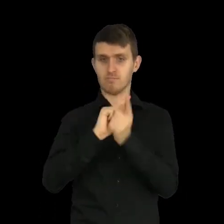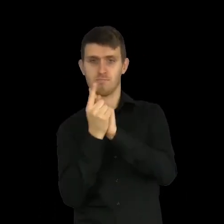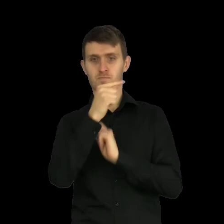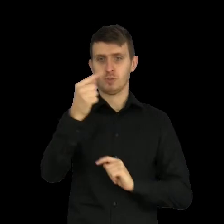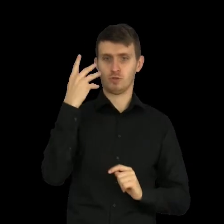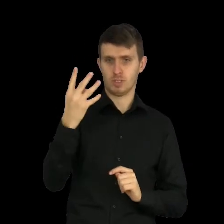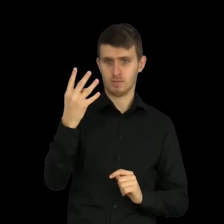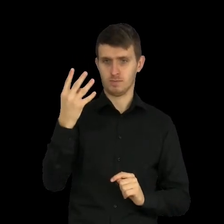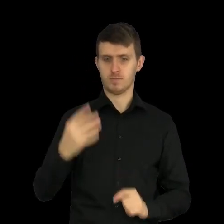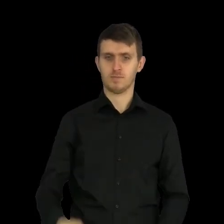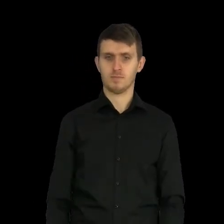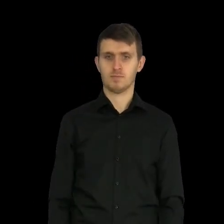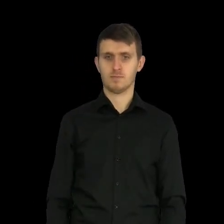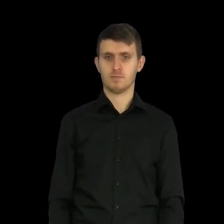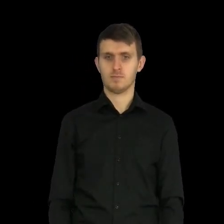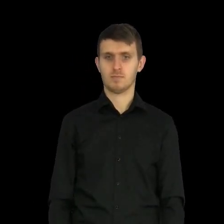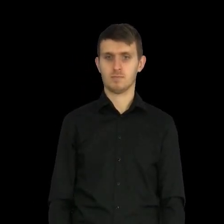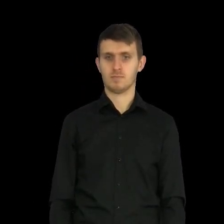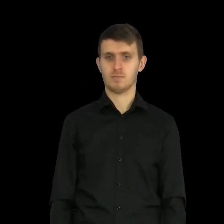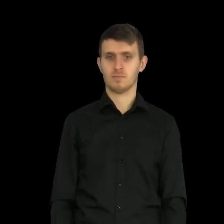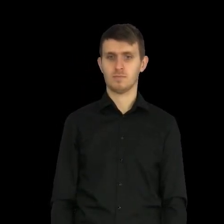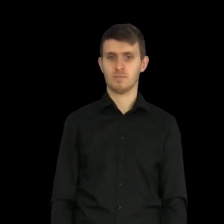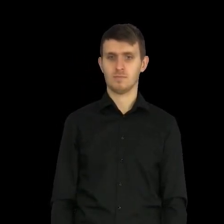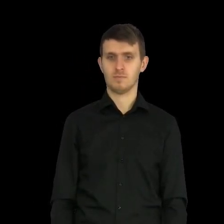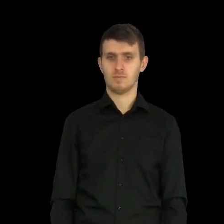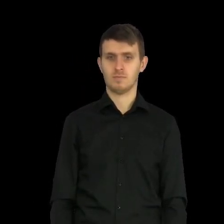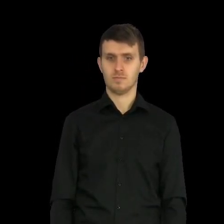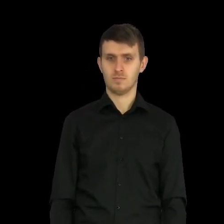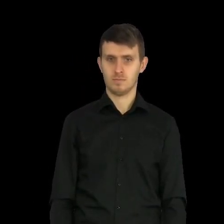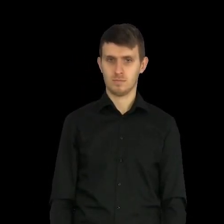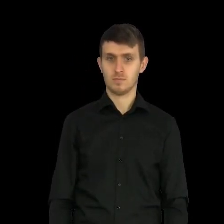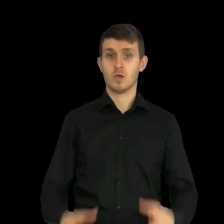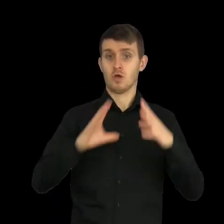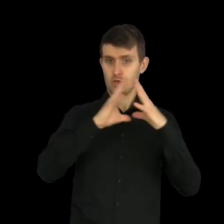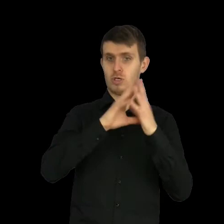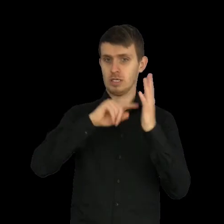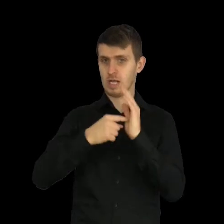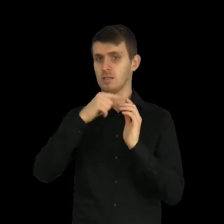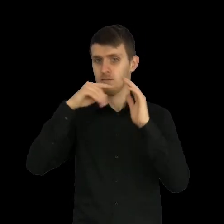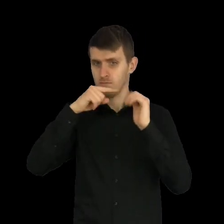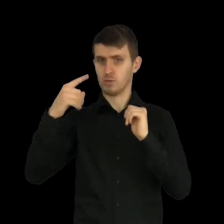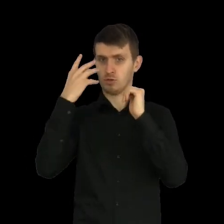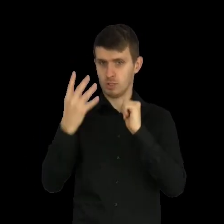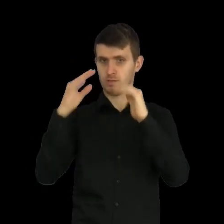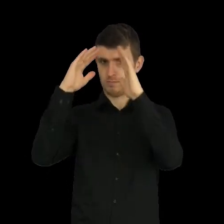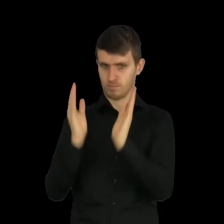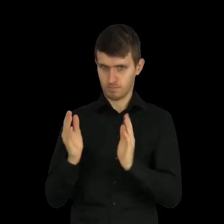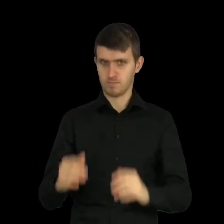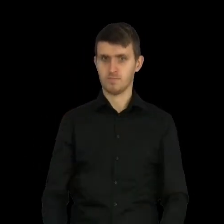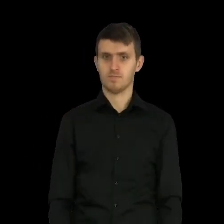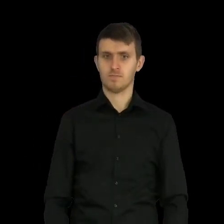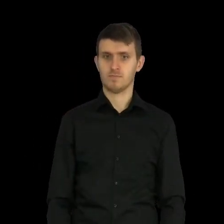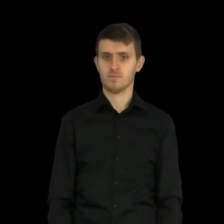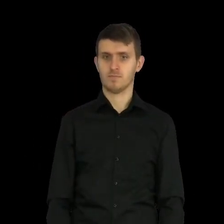b, w wyrażeniu musimy napisać minus 4, ponieważ w naszym przypadku b jest równe minus 4. Zatem 10 razy minus